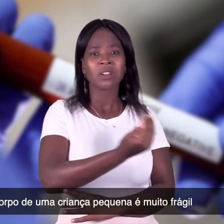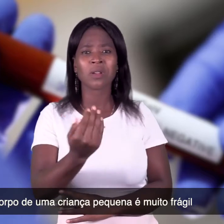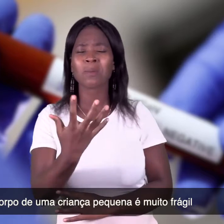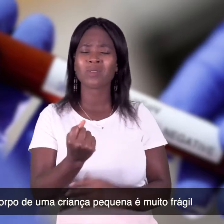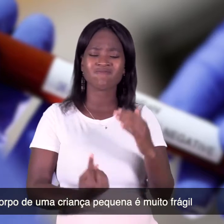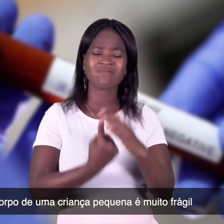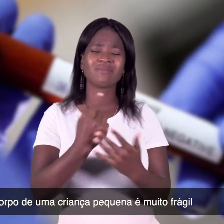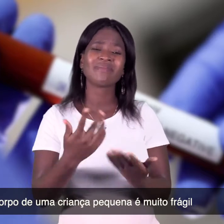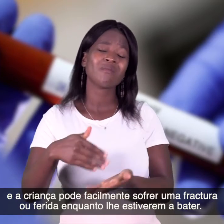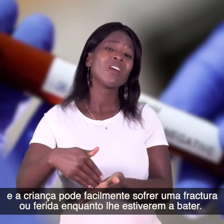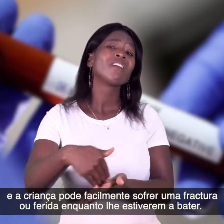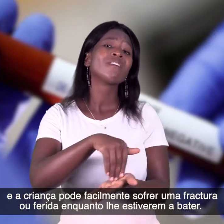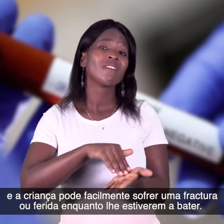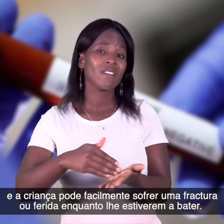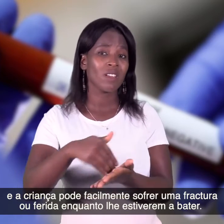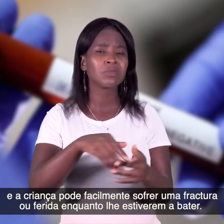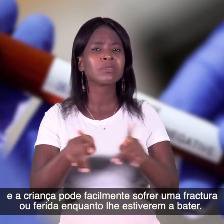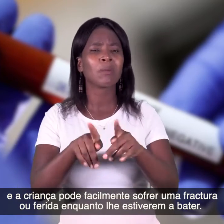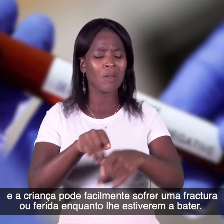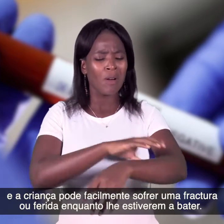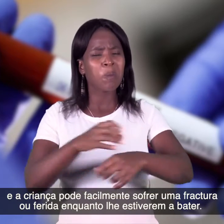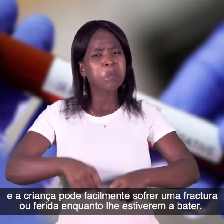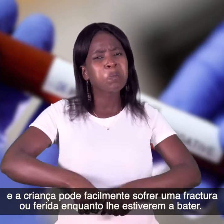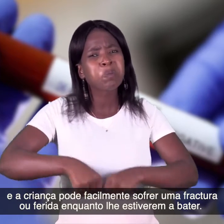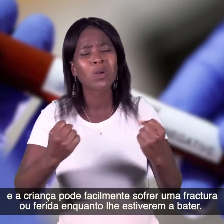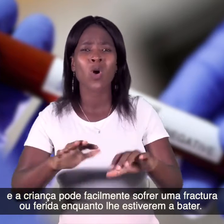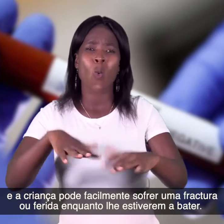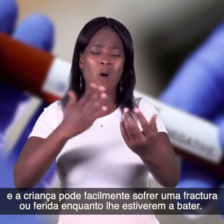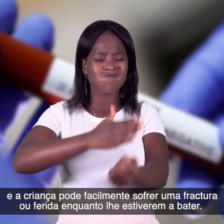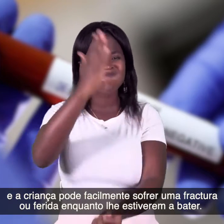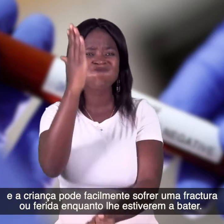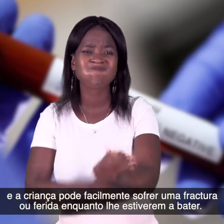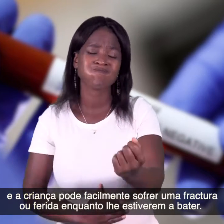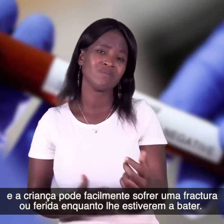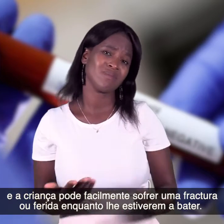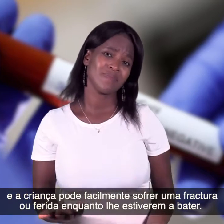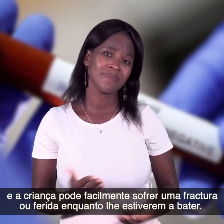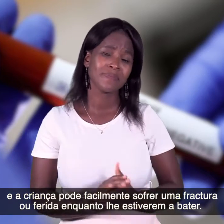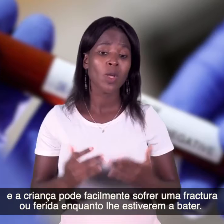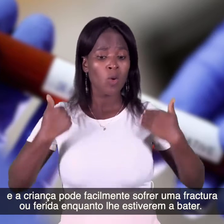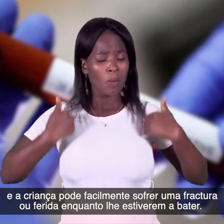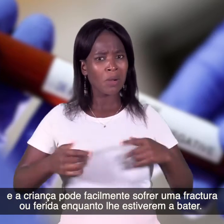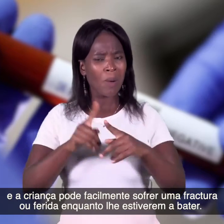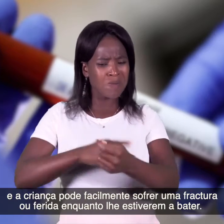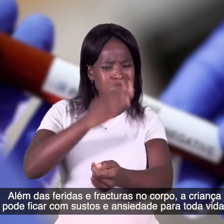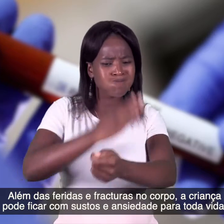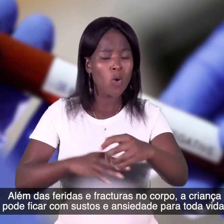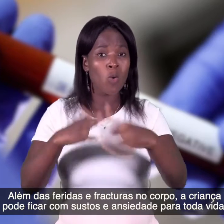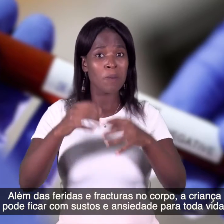é muito frágil e a criança pode facilmente sofrer uma fratura ou ferida enquanto lhe estiver a bater. Além das